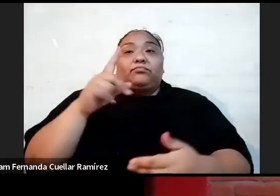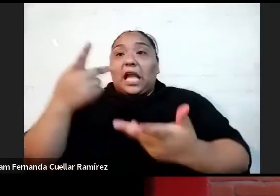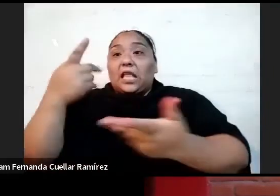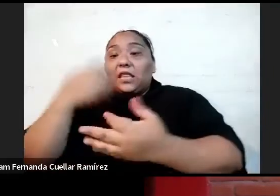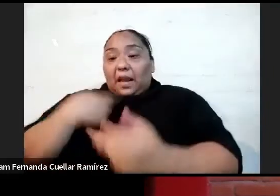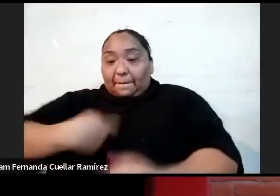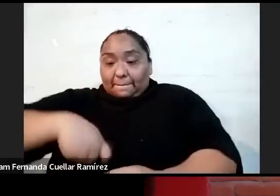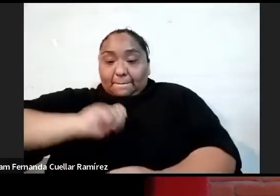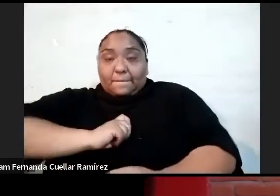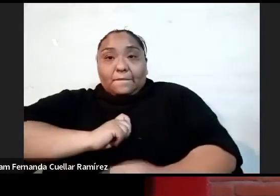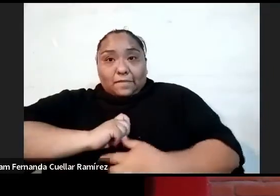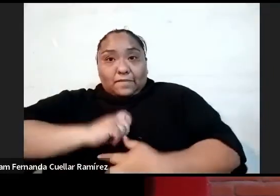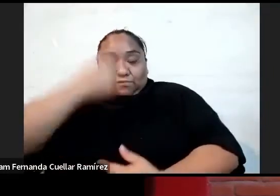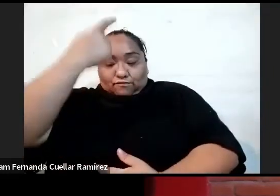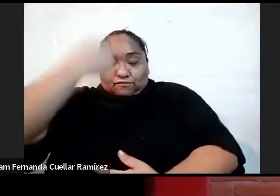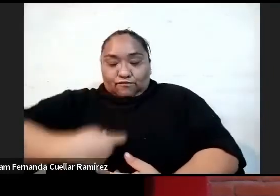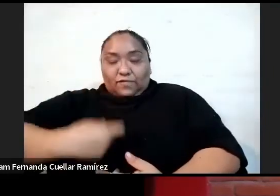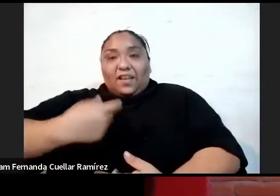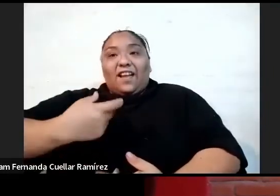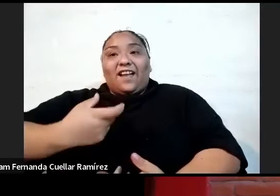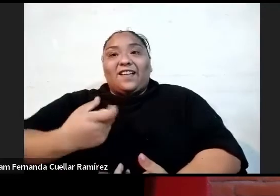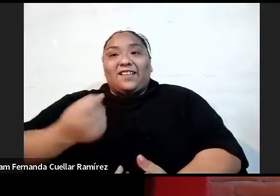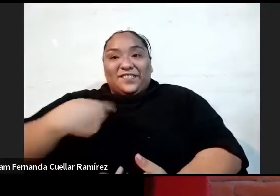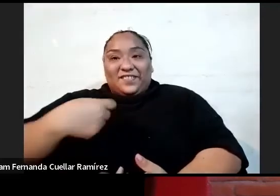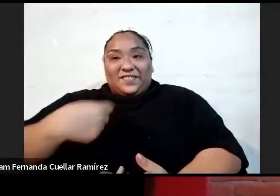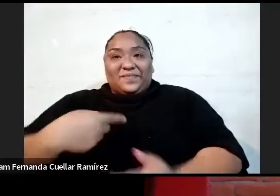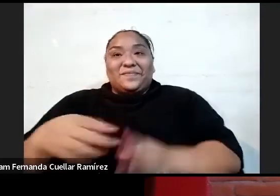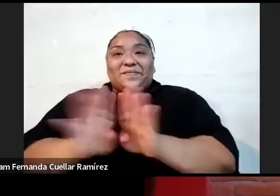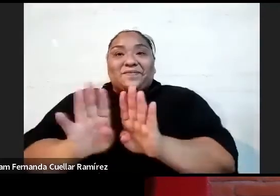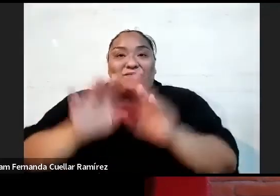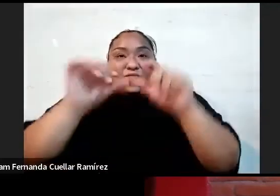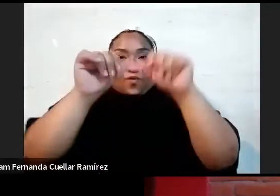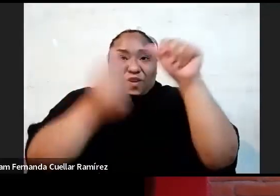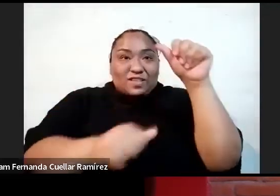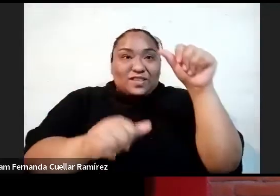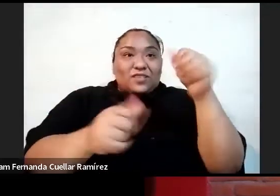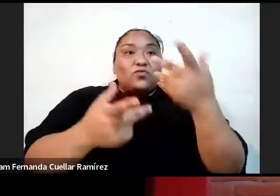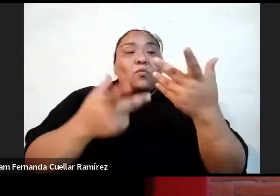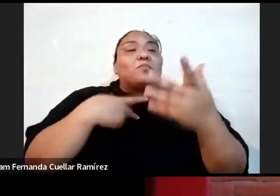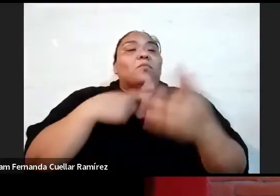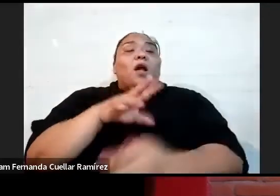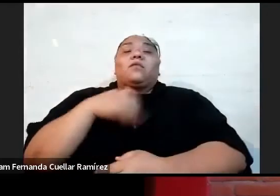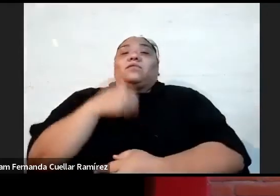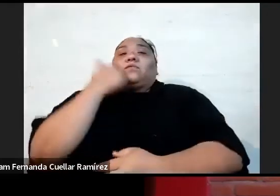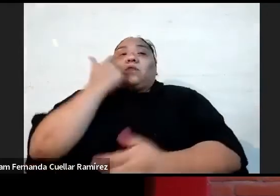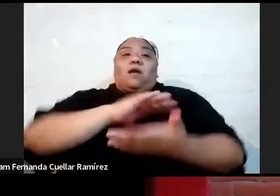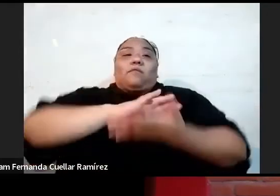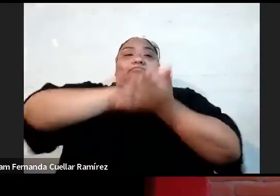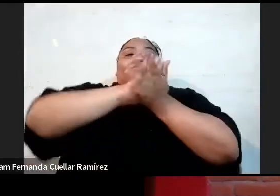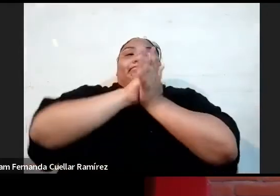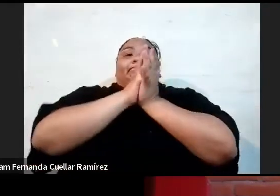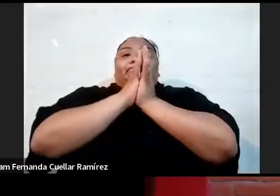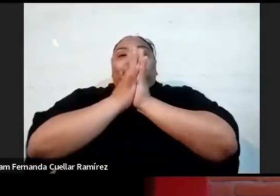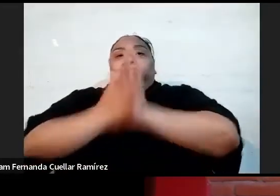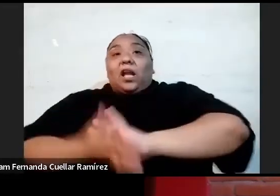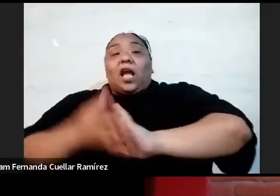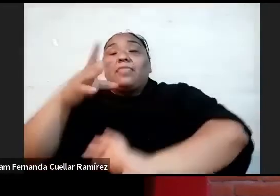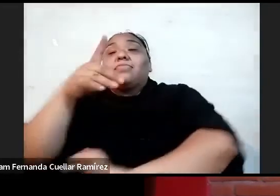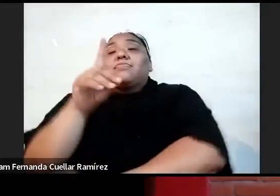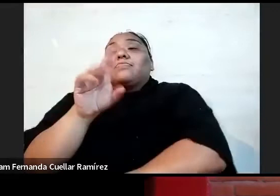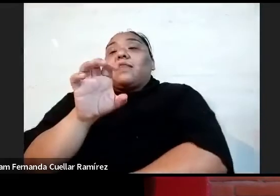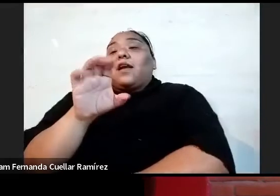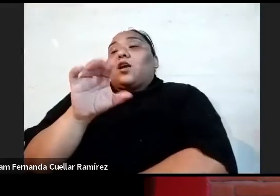tomando el arte como justo como un pretexto de construcción o de deconstrucción, ¿no?